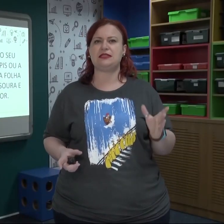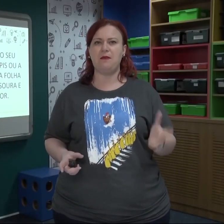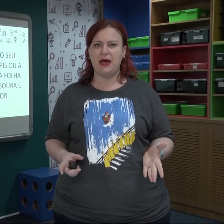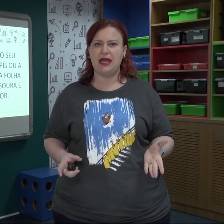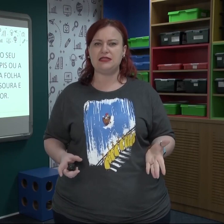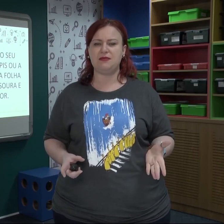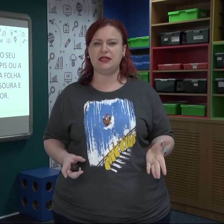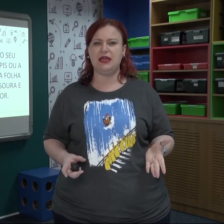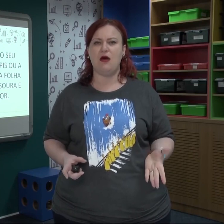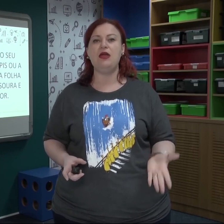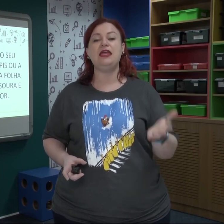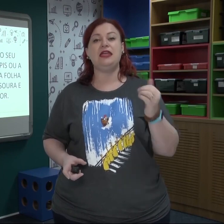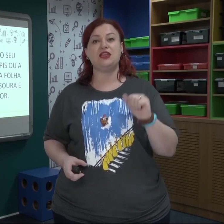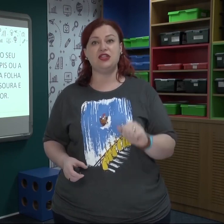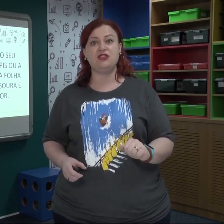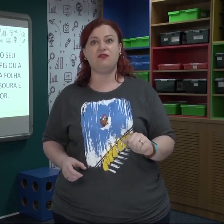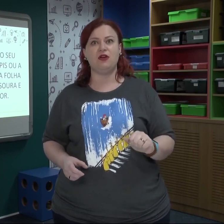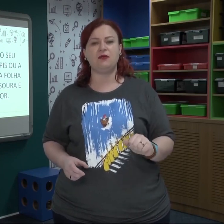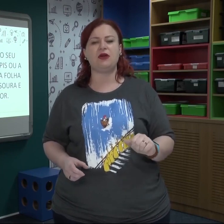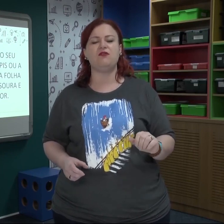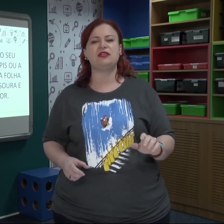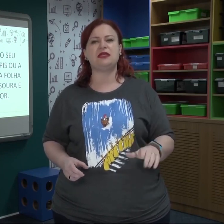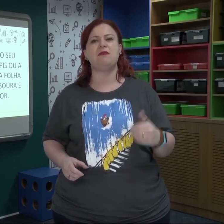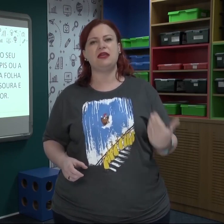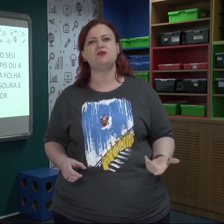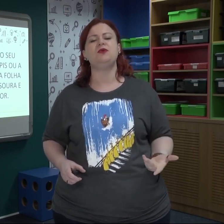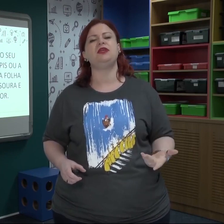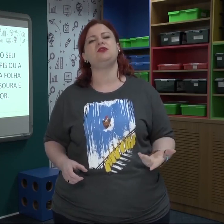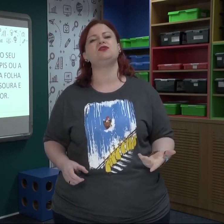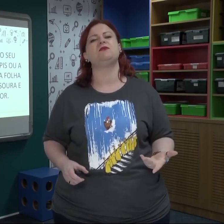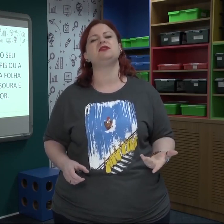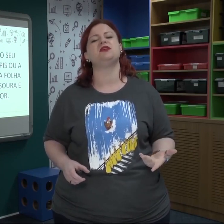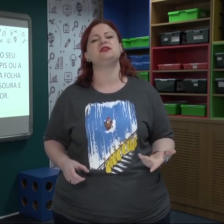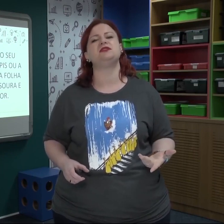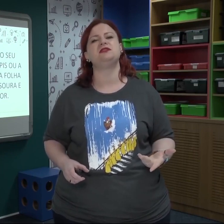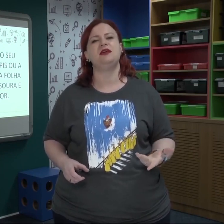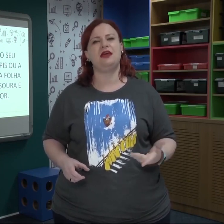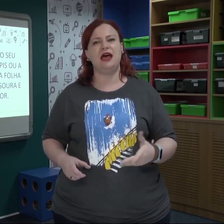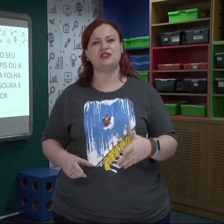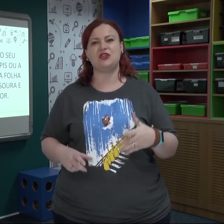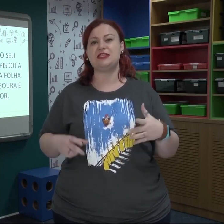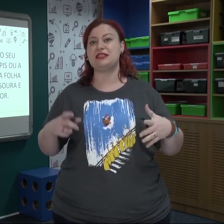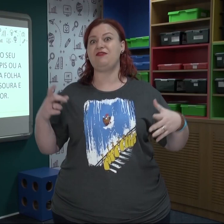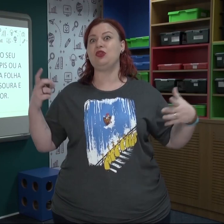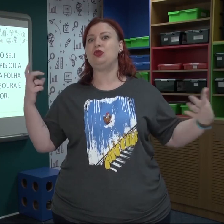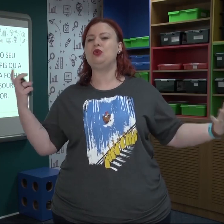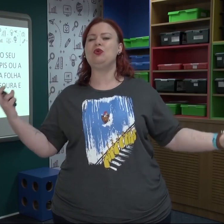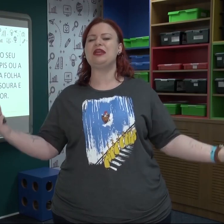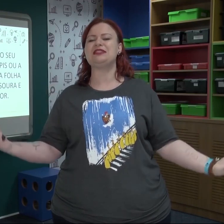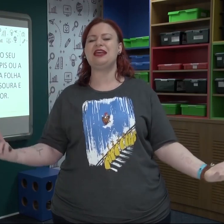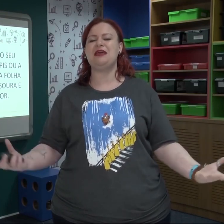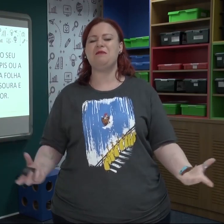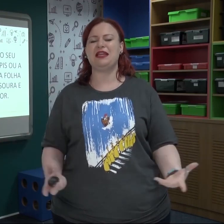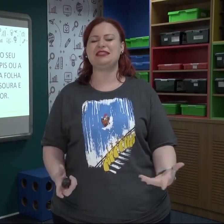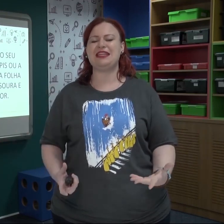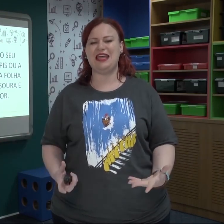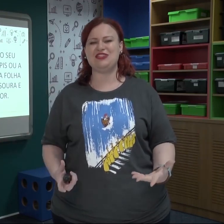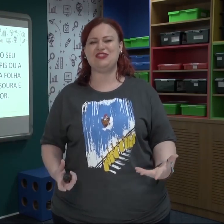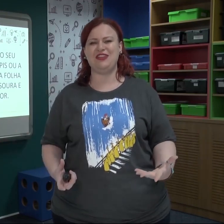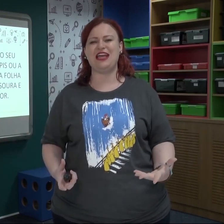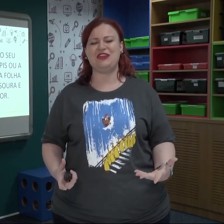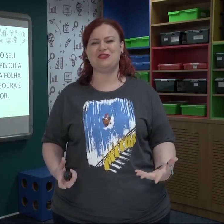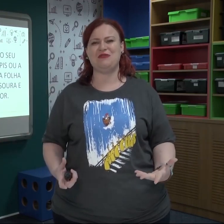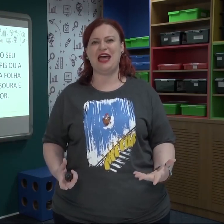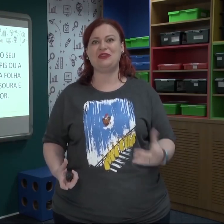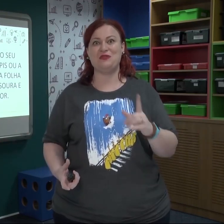para você separar esse material e a gente volta para conversar mais um pouquinho sobre as nossas aventuras pelas